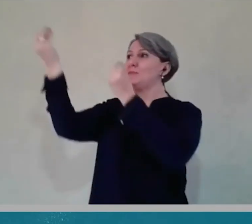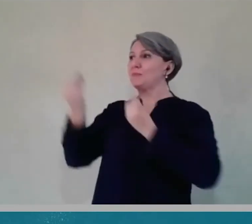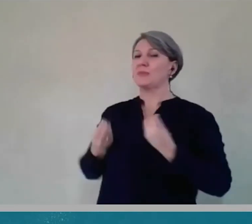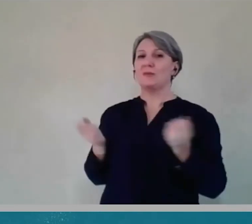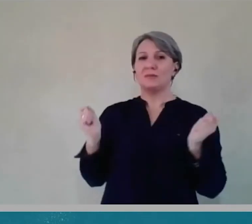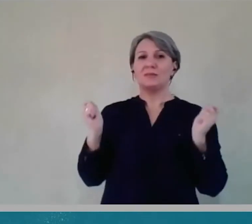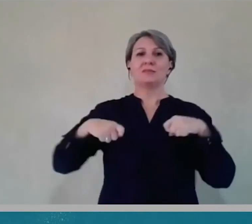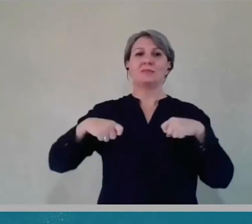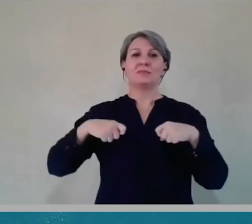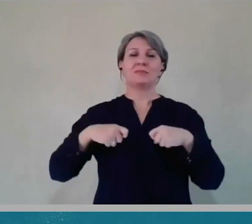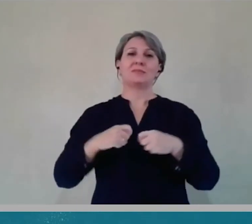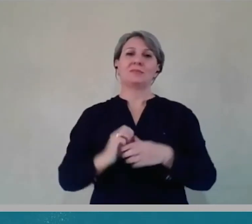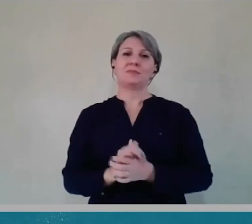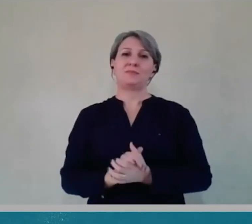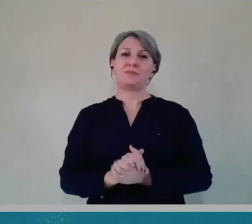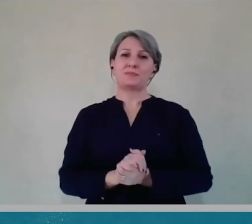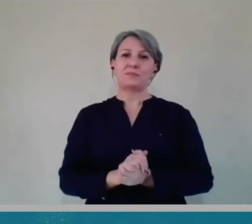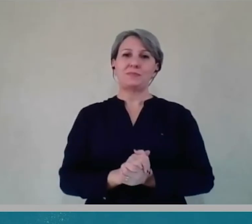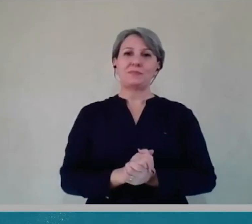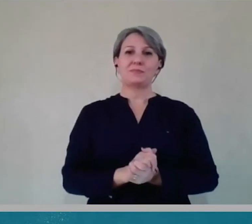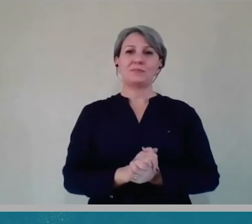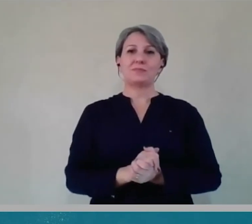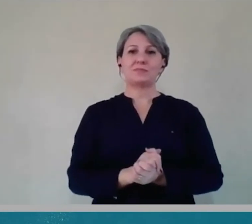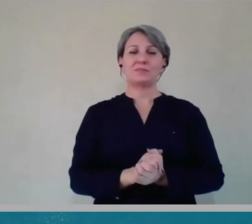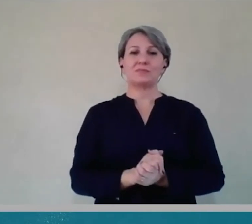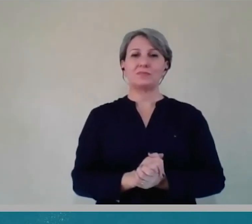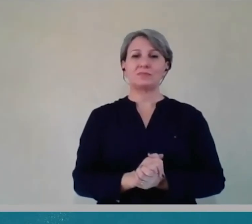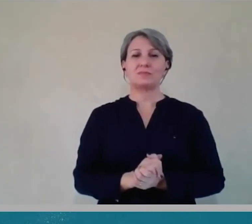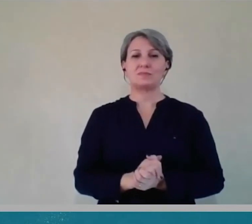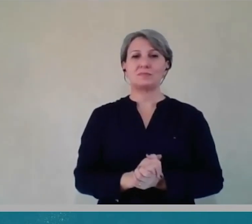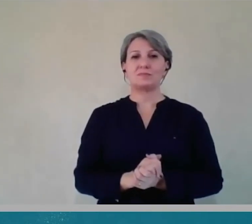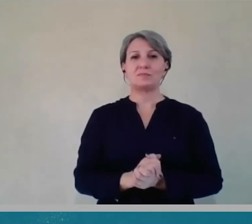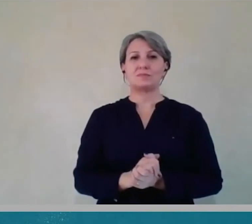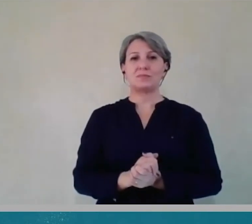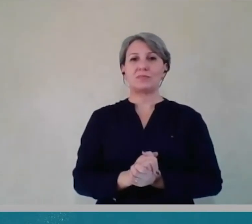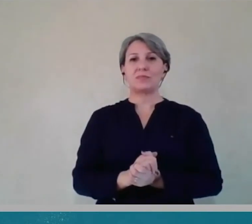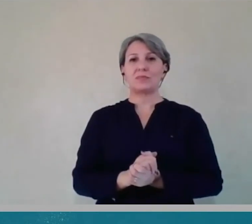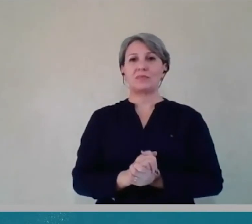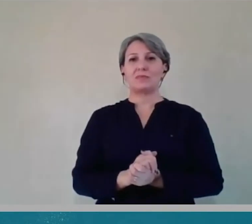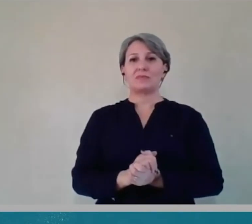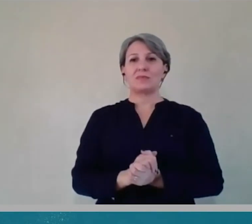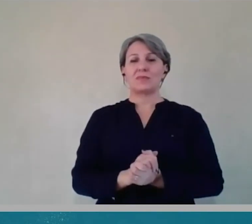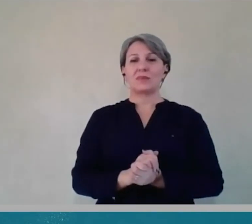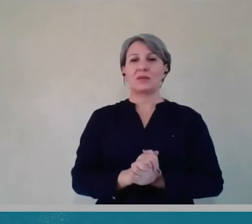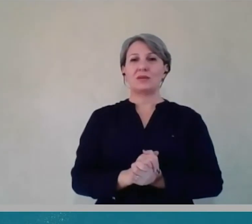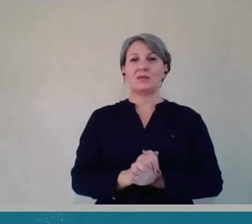irmãos, vem essa condição saudável de ser